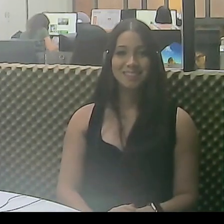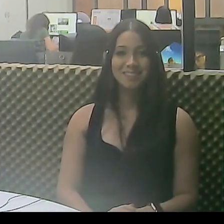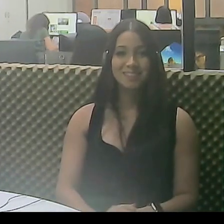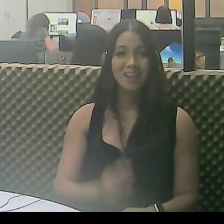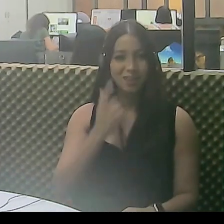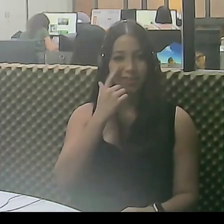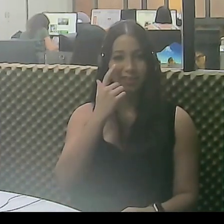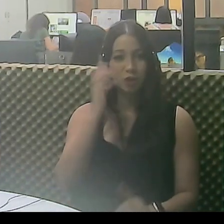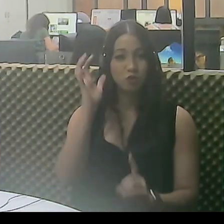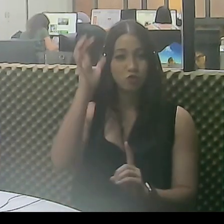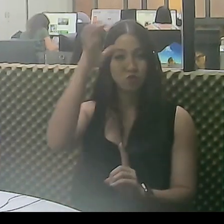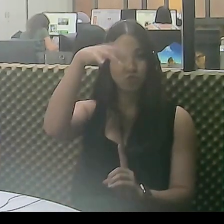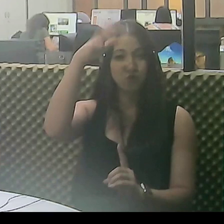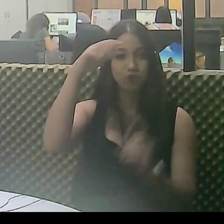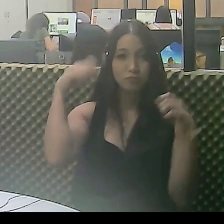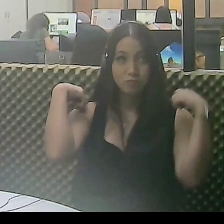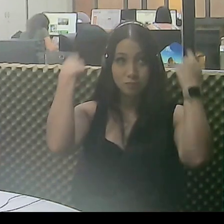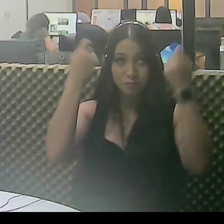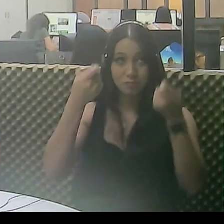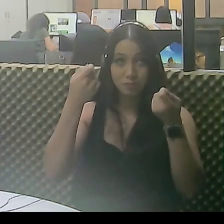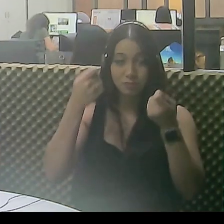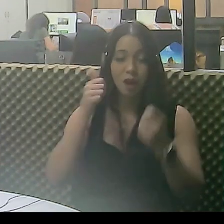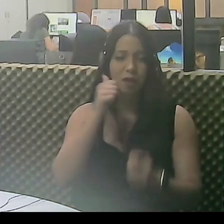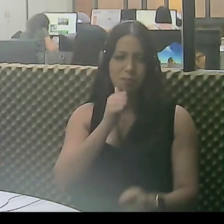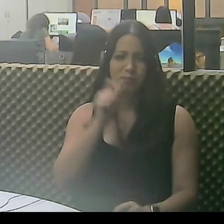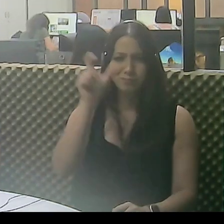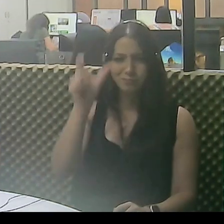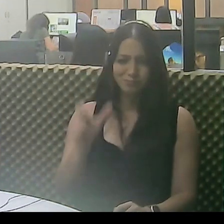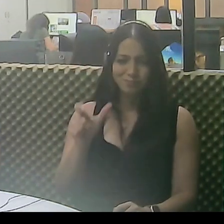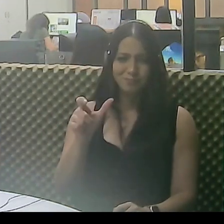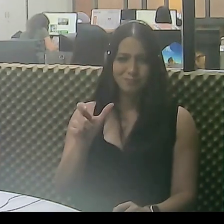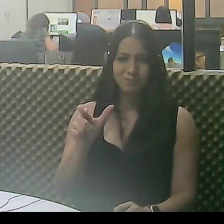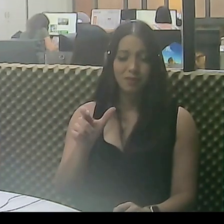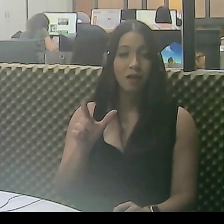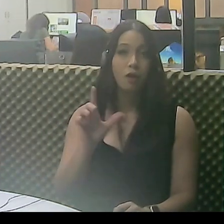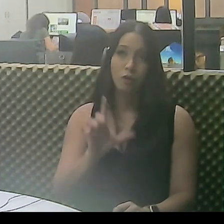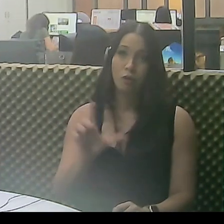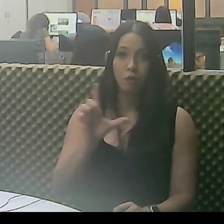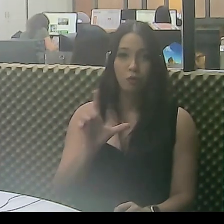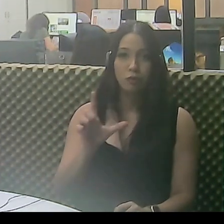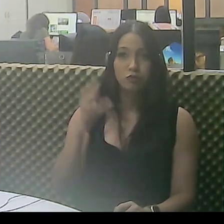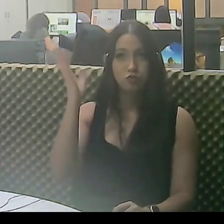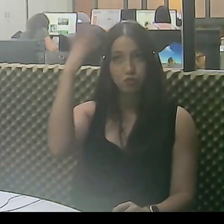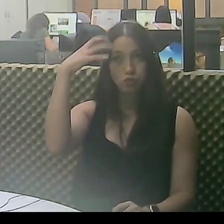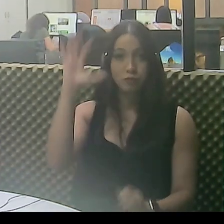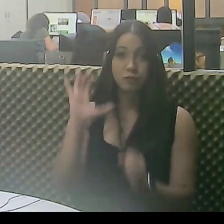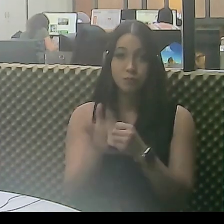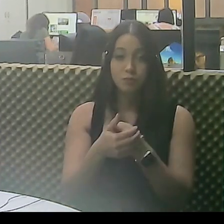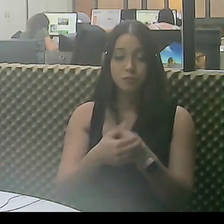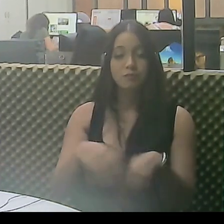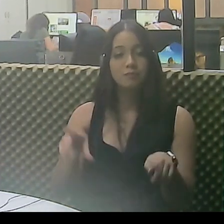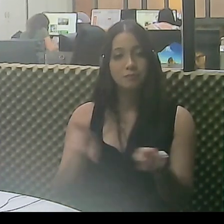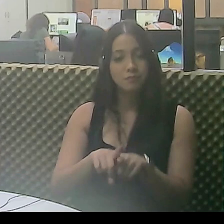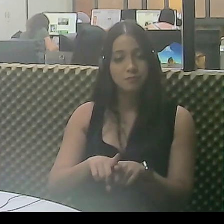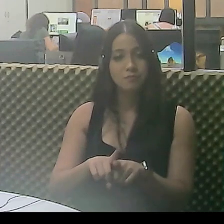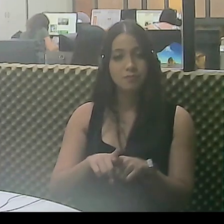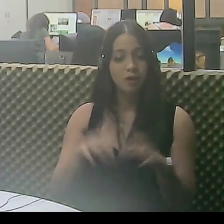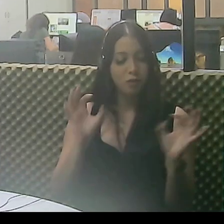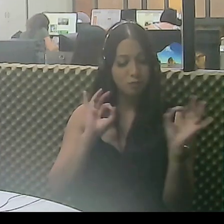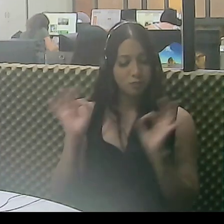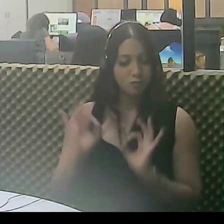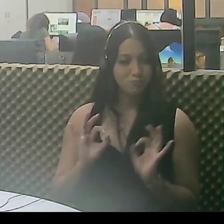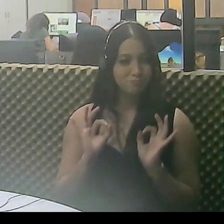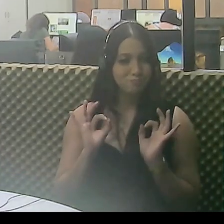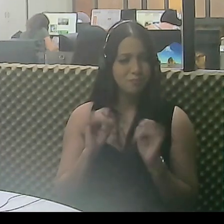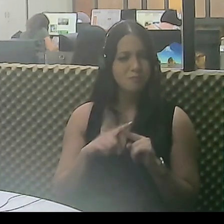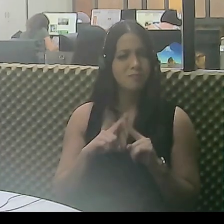Essa é a capa de chuva da Ana, mas podia ser da Cláudia, da Valentina. Ela, óbvio, protege da chuva e também serve para compor aquele